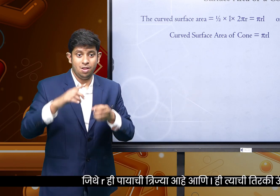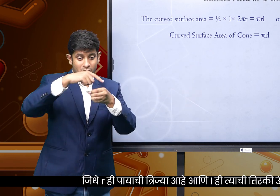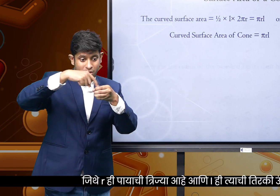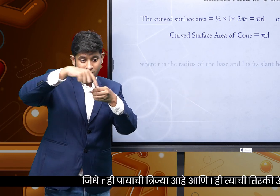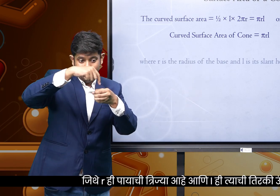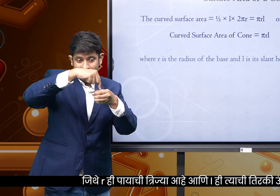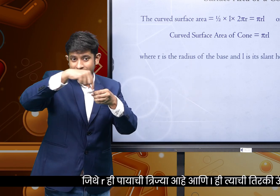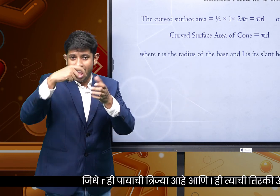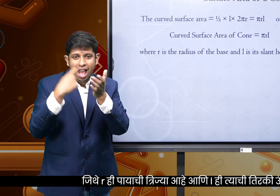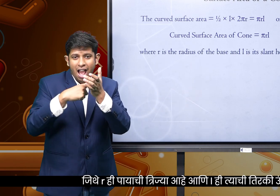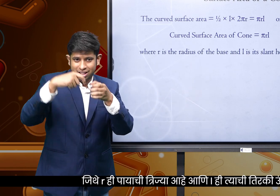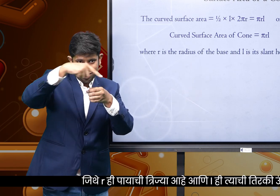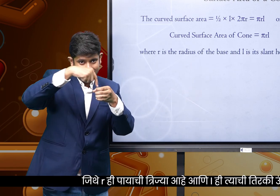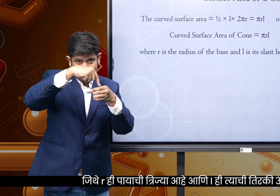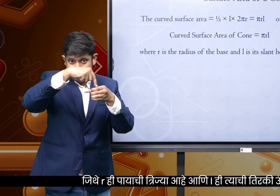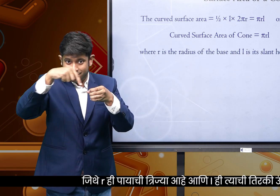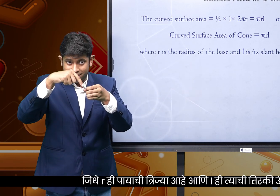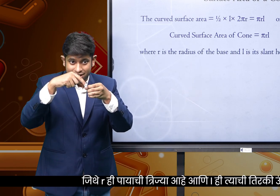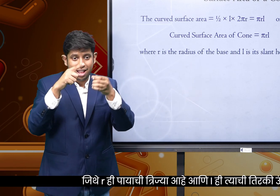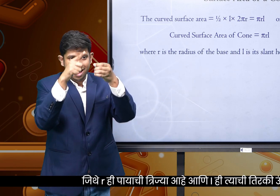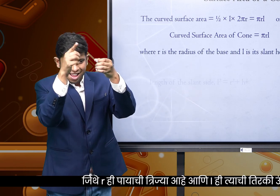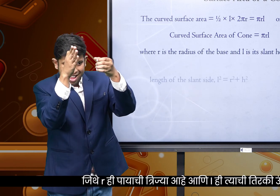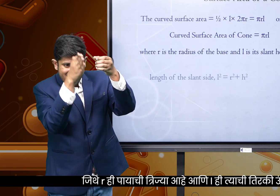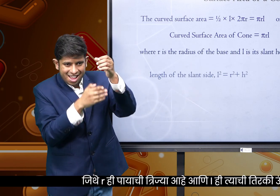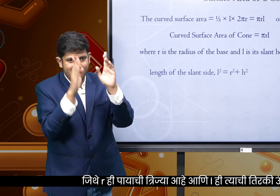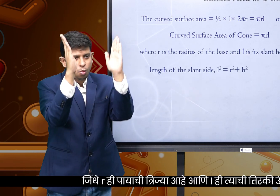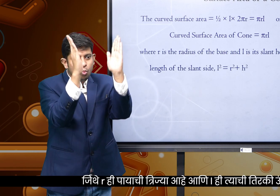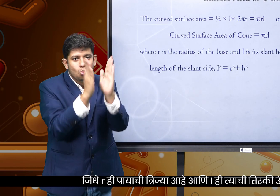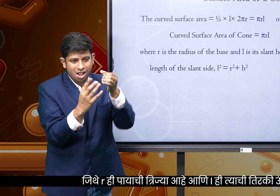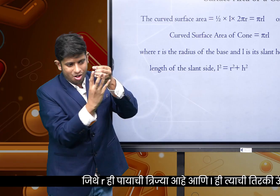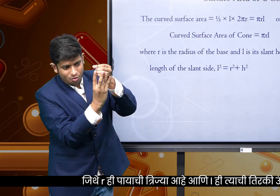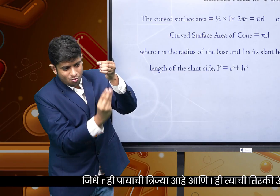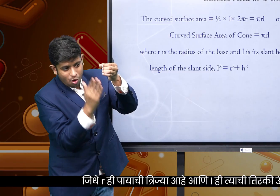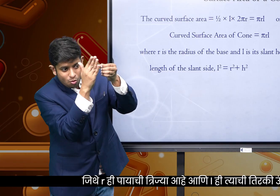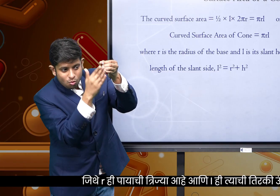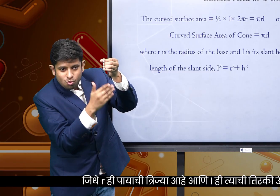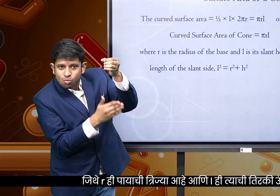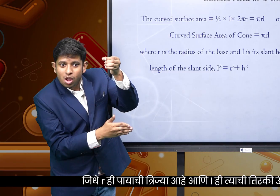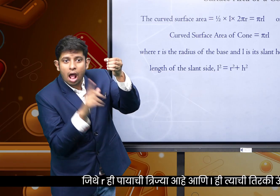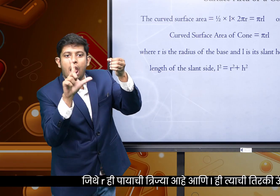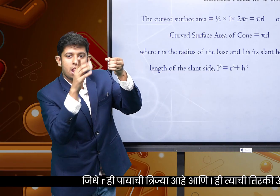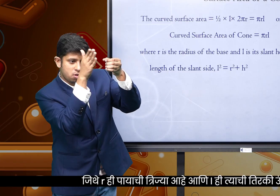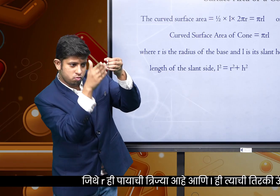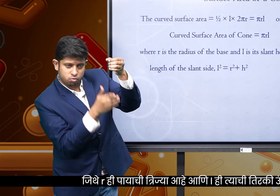जिथे r ही पायाची त्रिज्या आहे आणि l ही त्याची तिरकी उंची आहे.